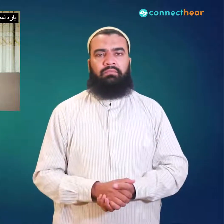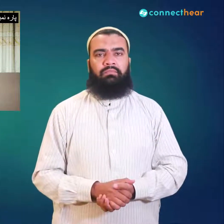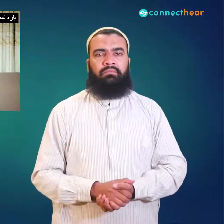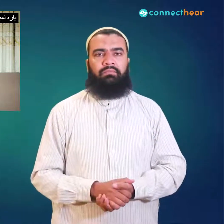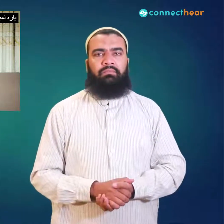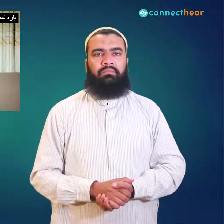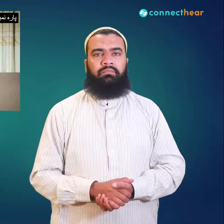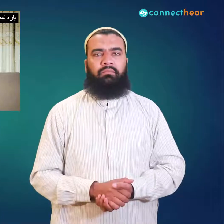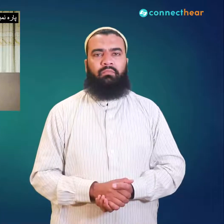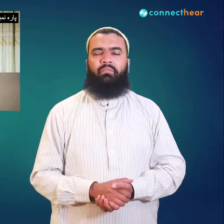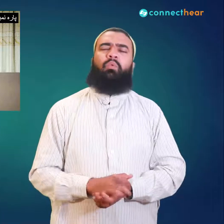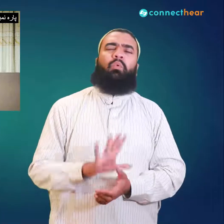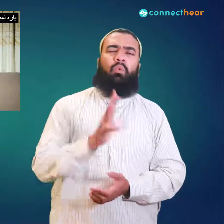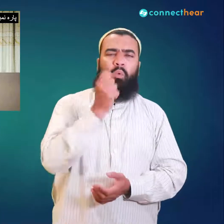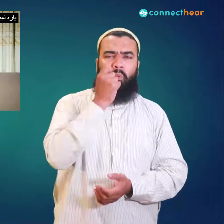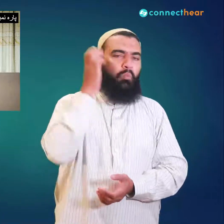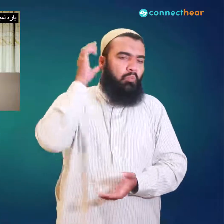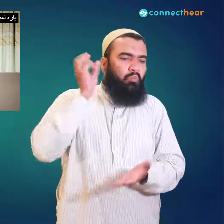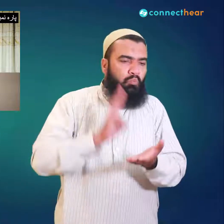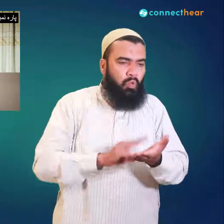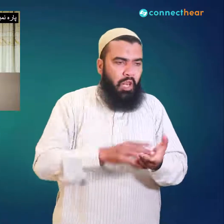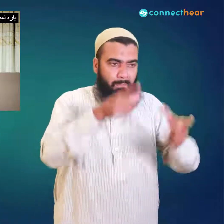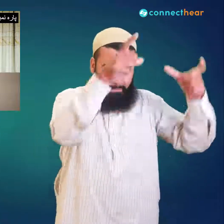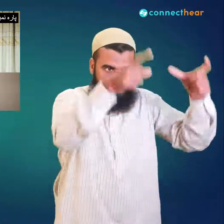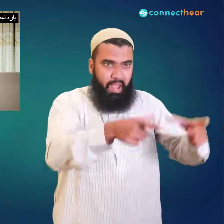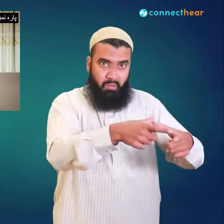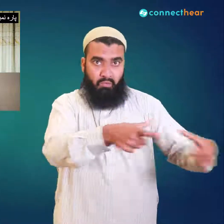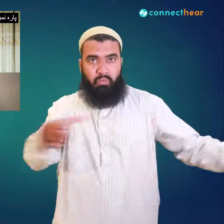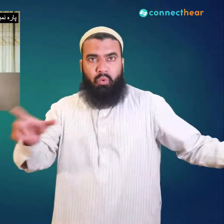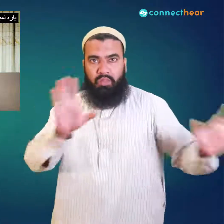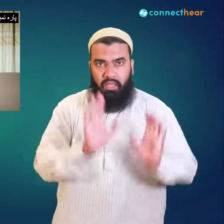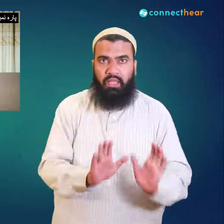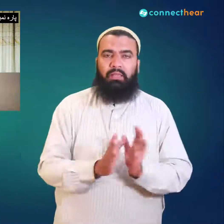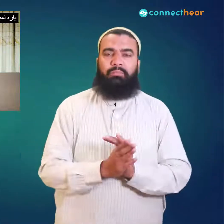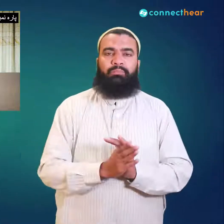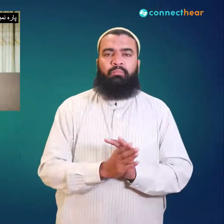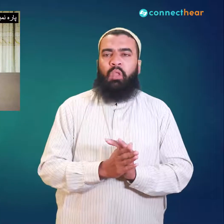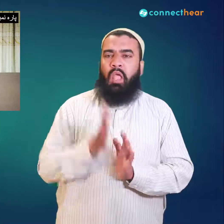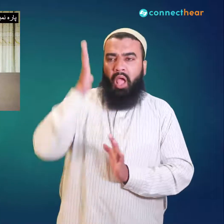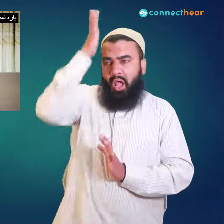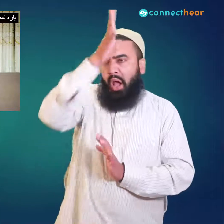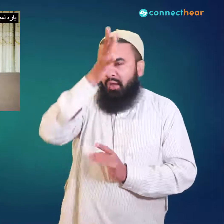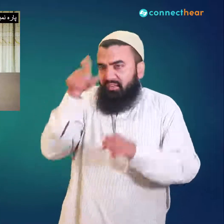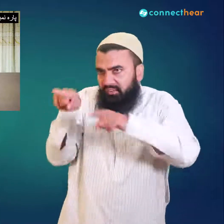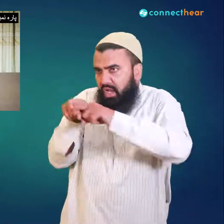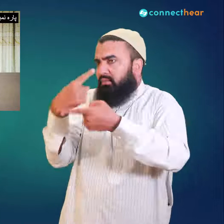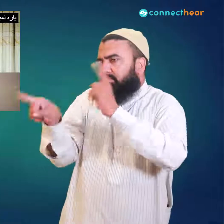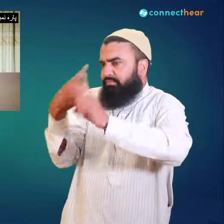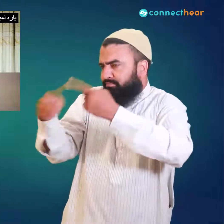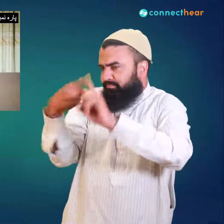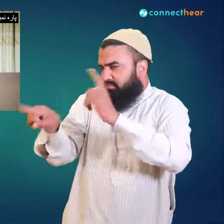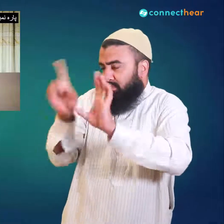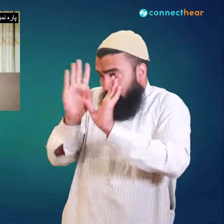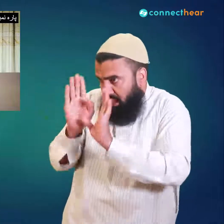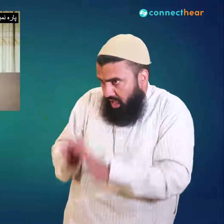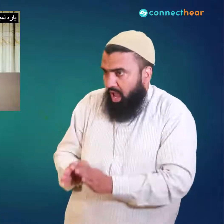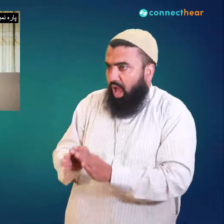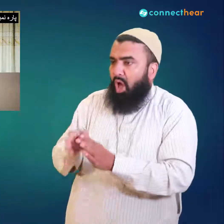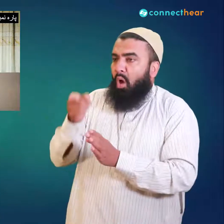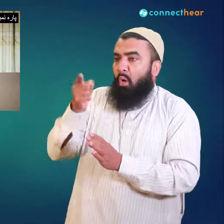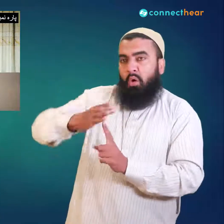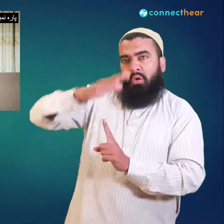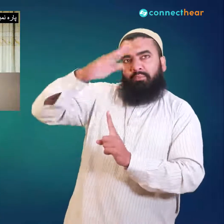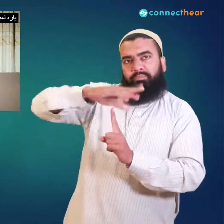المؤمنین، جہاد کرنے والوں کی فضیلت اس آیت کے اندر بیان ہو رہی ہے کہ وہ اللہ کی راہ میں اپنی